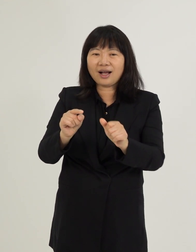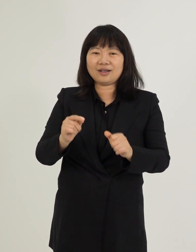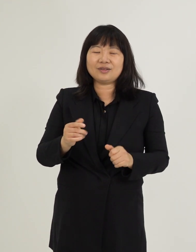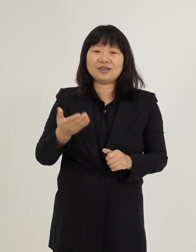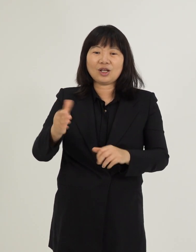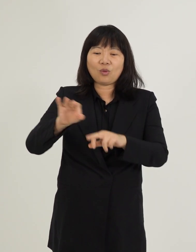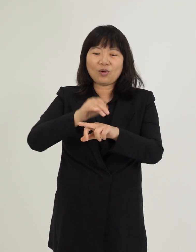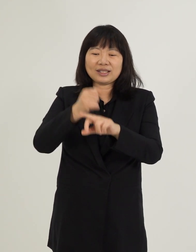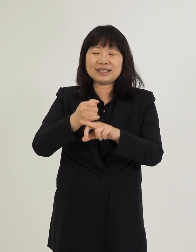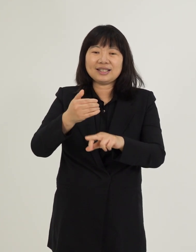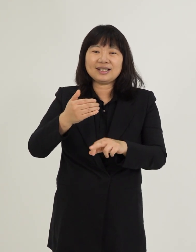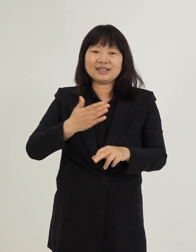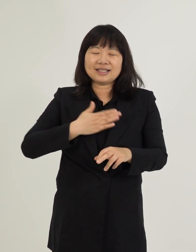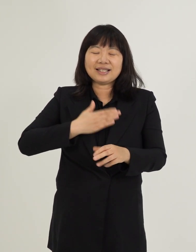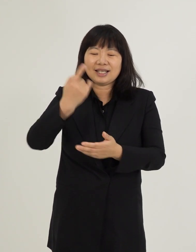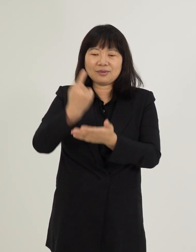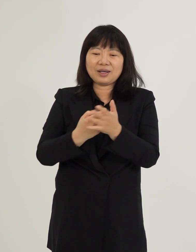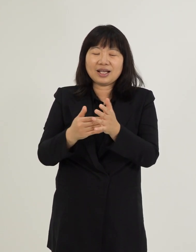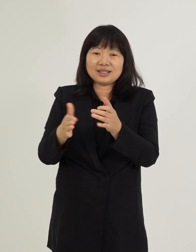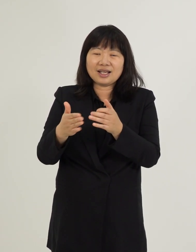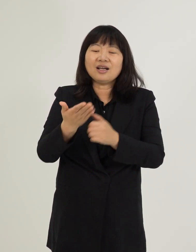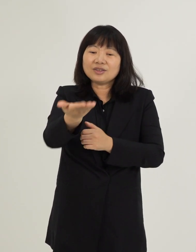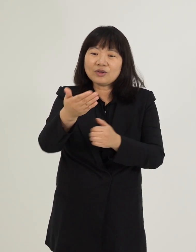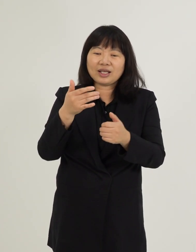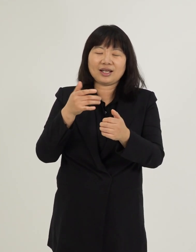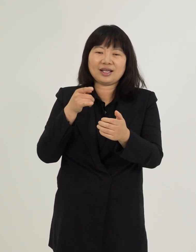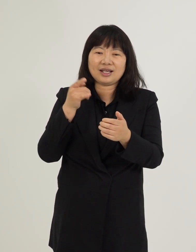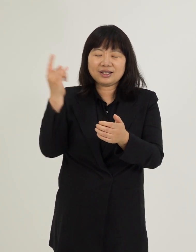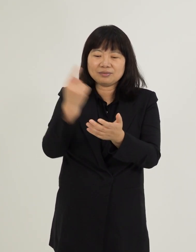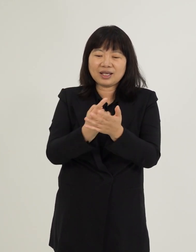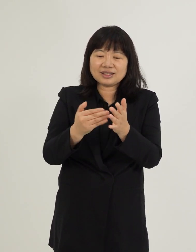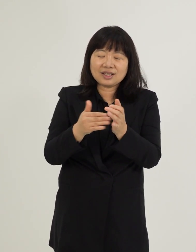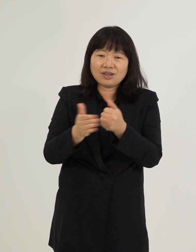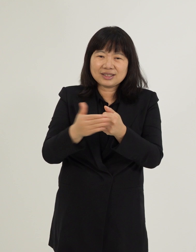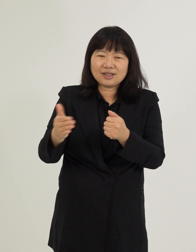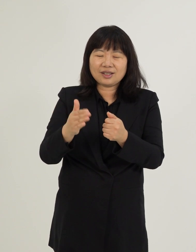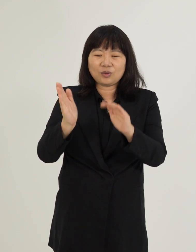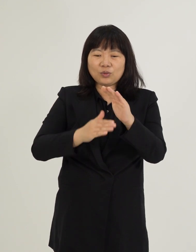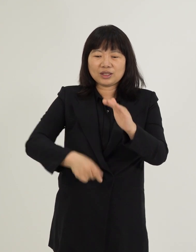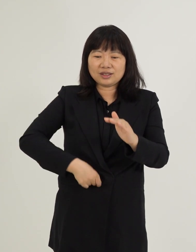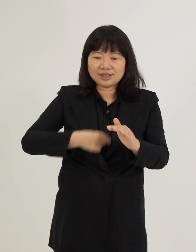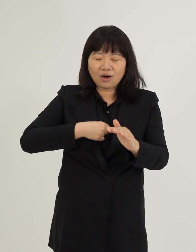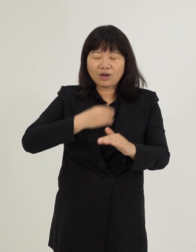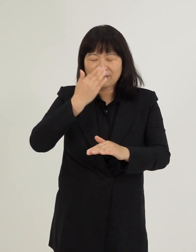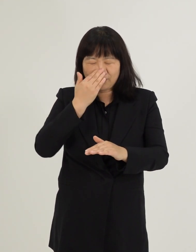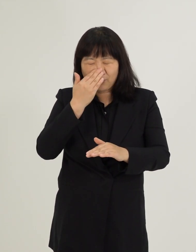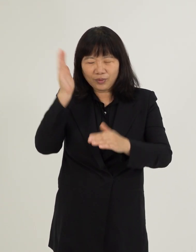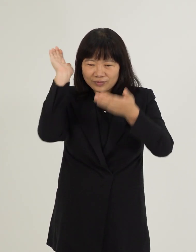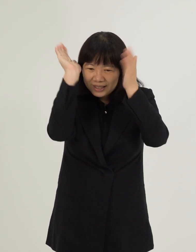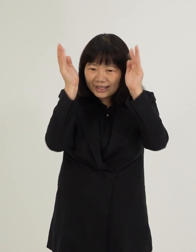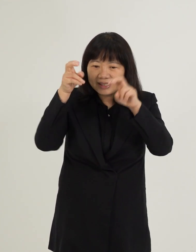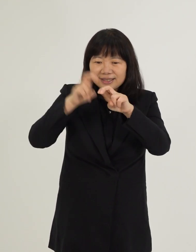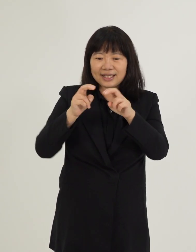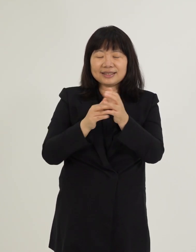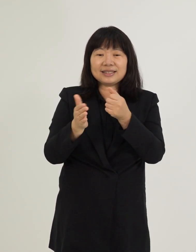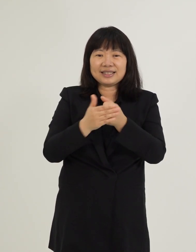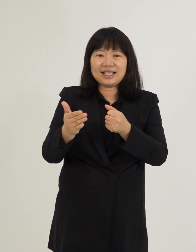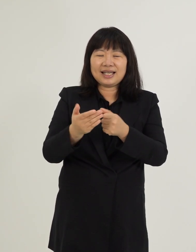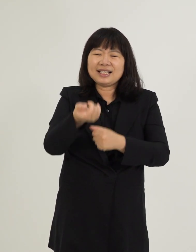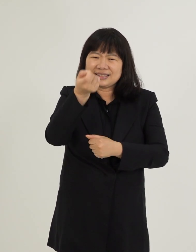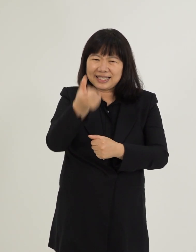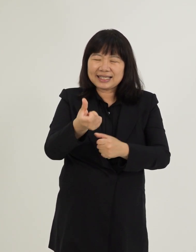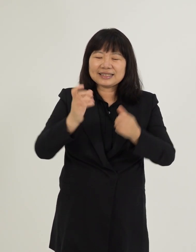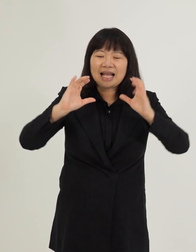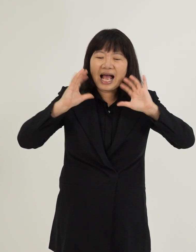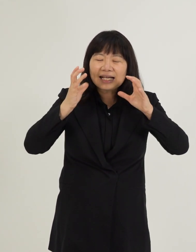임하시나니 그는 공의로우시며 구원을 베푸시며 겸손하여서 나귀를 타시나니 나귀의 작은 것 곧